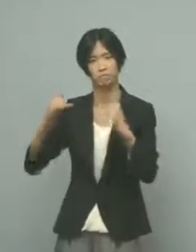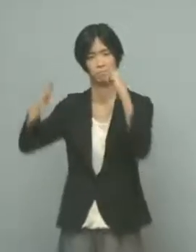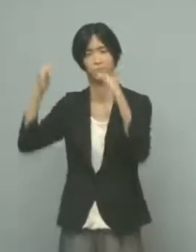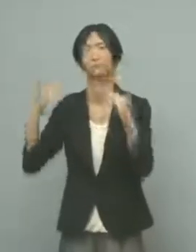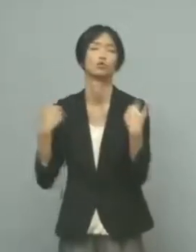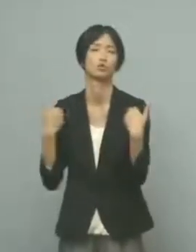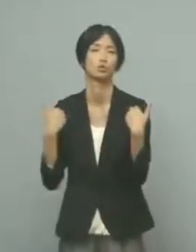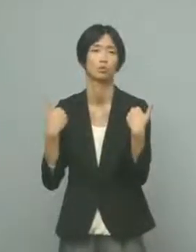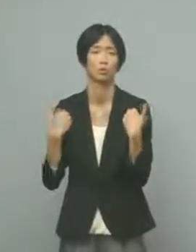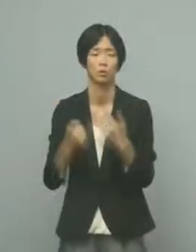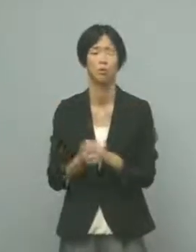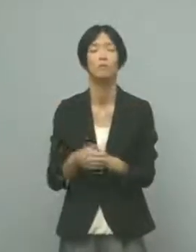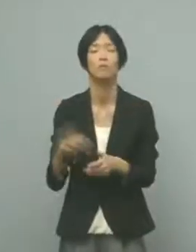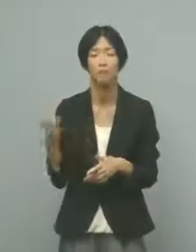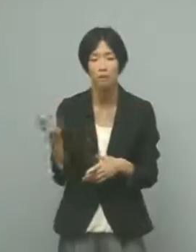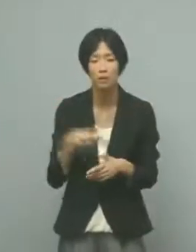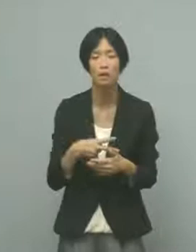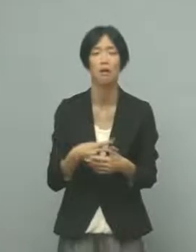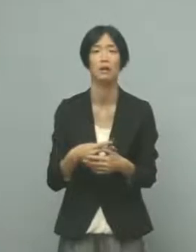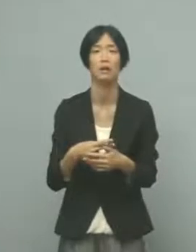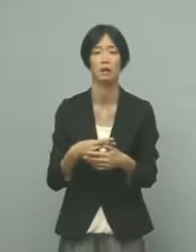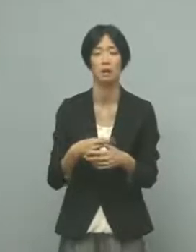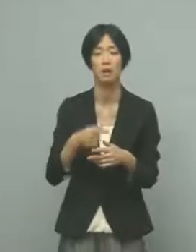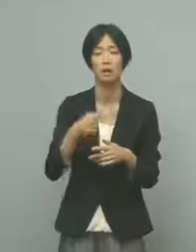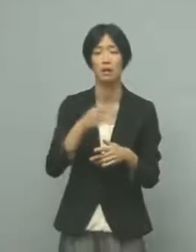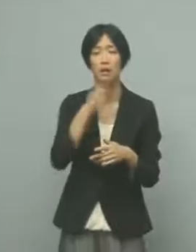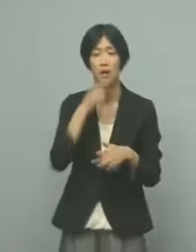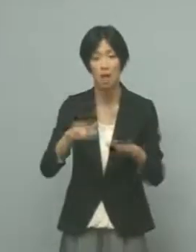そのこの警戒レベル